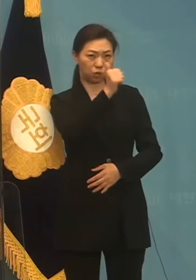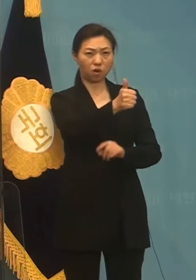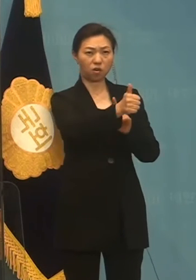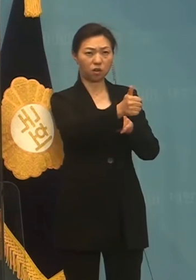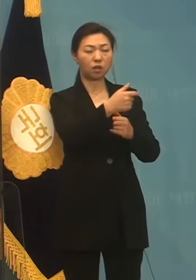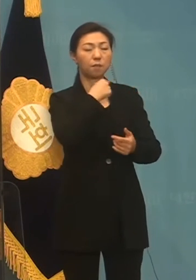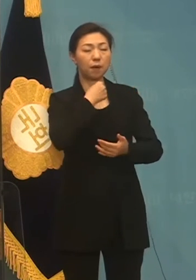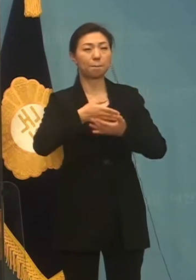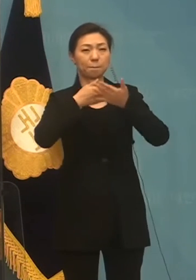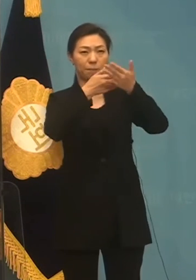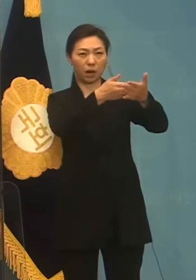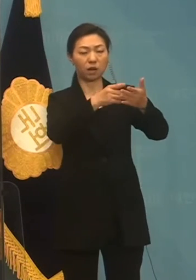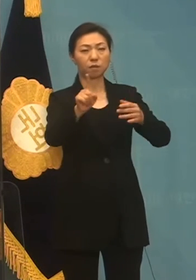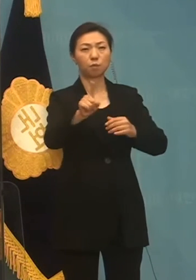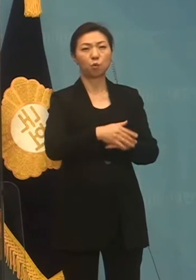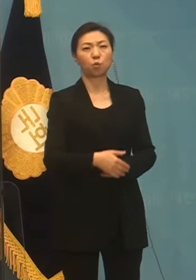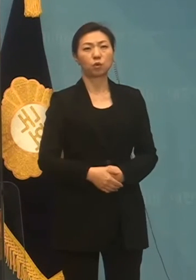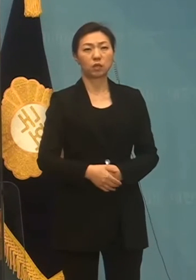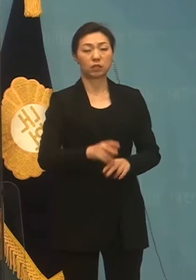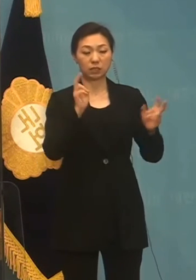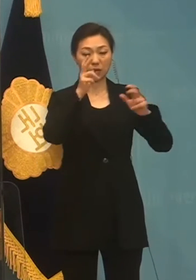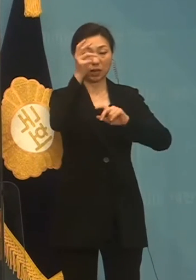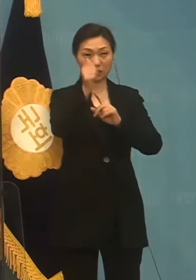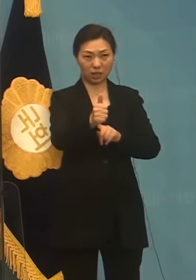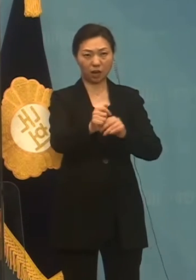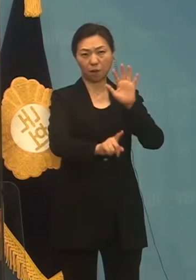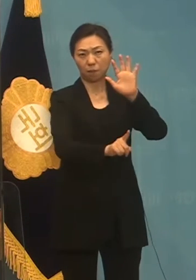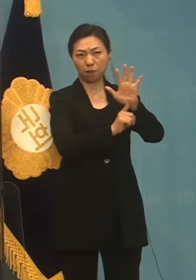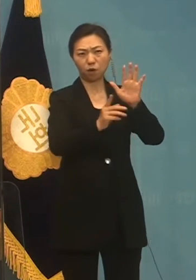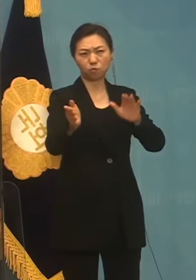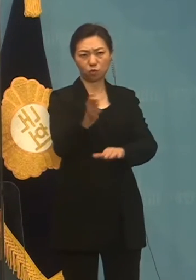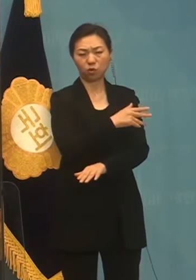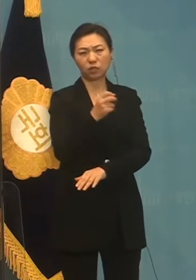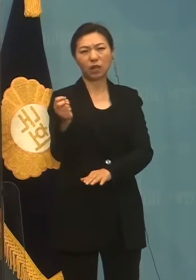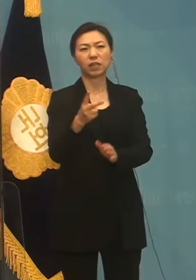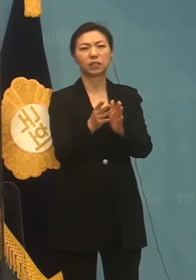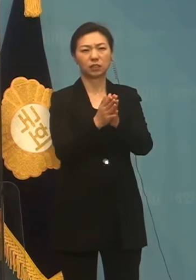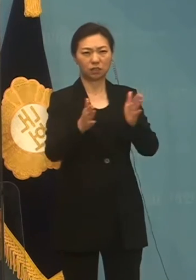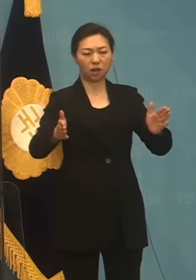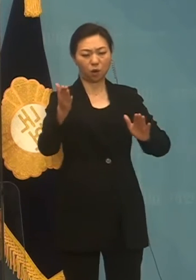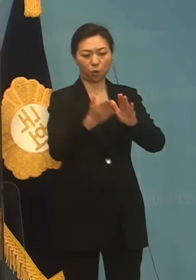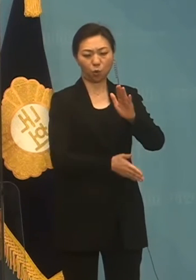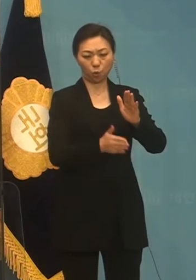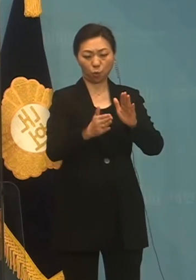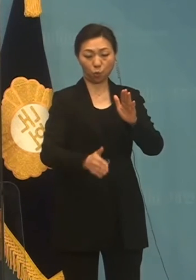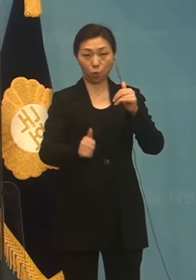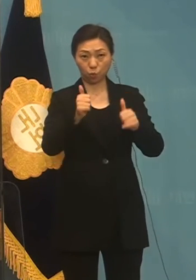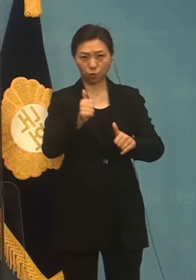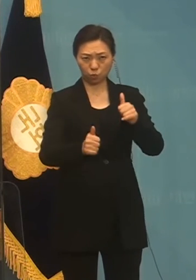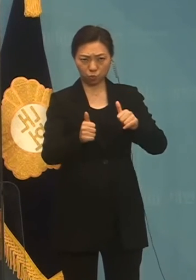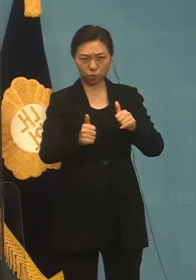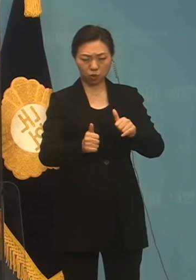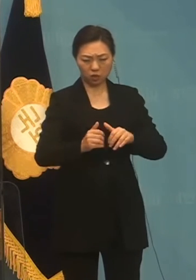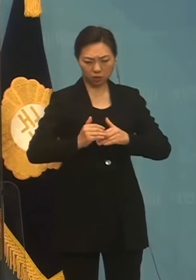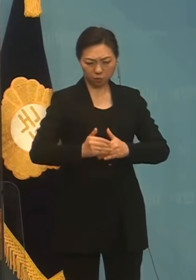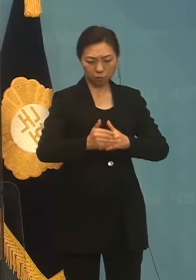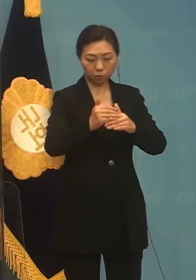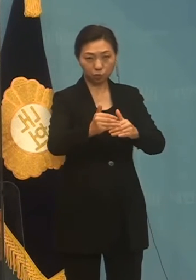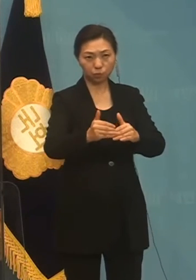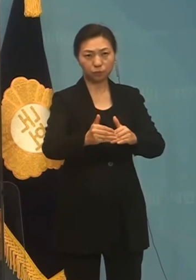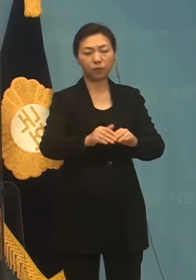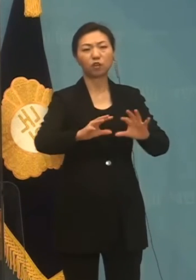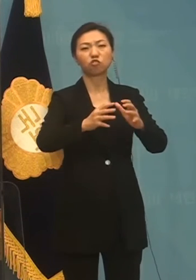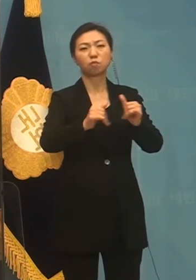문재인 대통령에게 요구드린다. 사장 선출부터 다시 시작해 공정한 경쟁을 통해 국민들로부터 신임받는 KBS